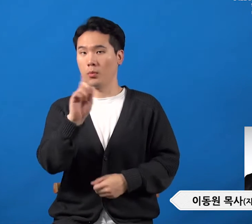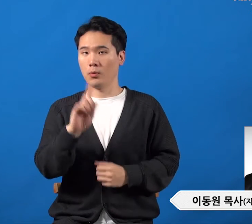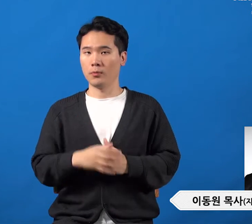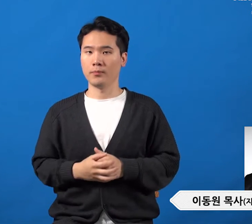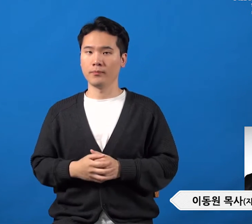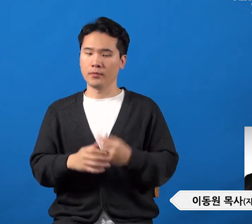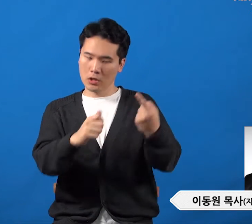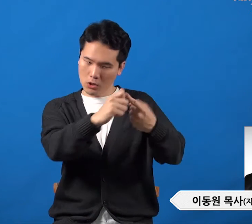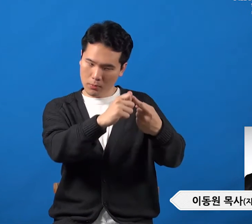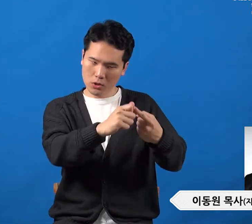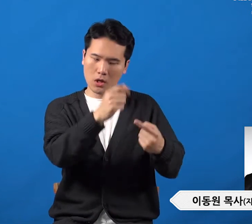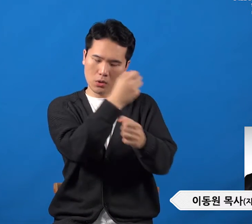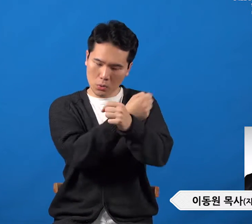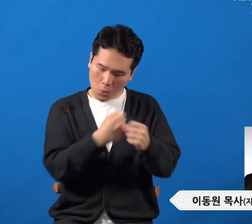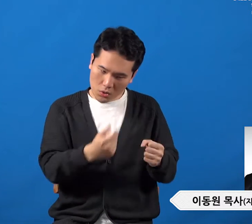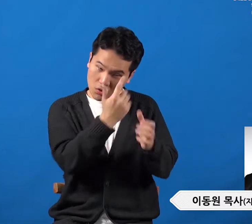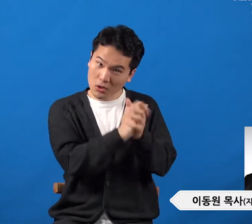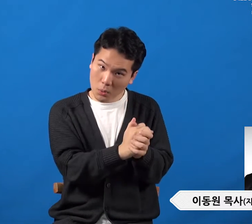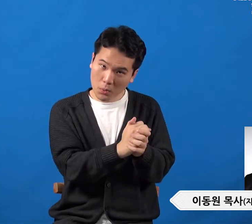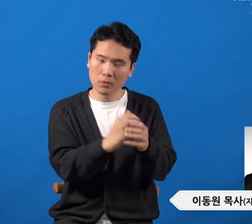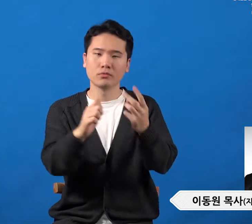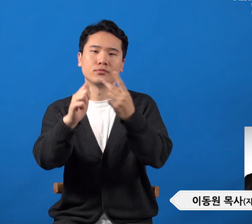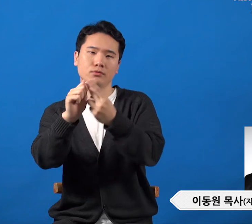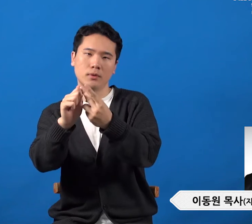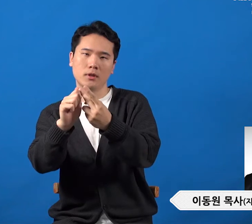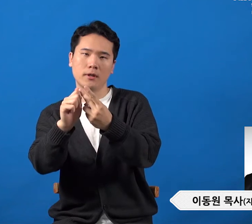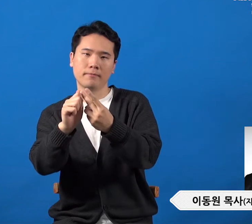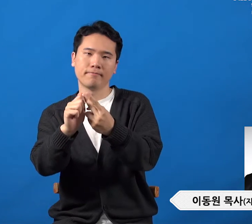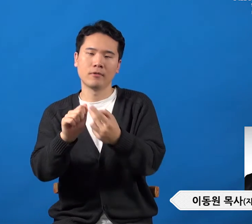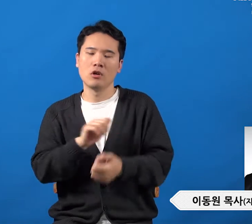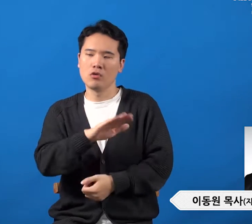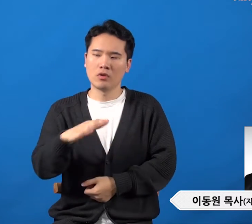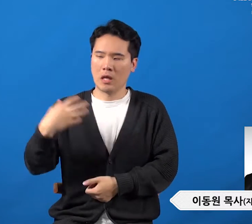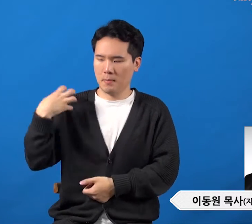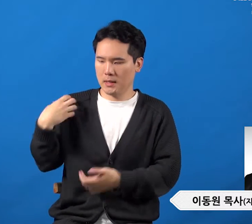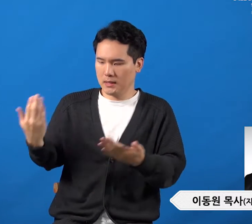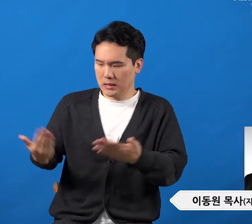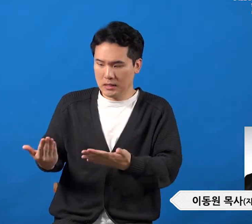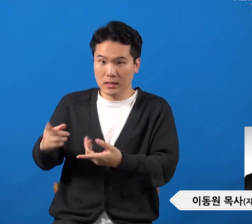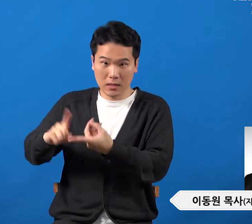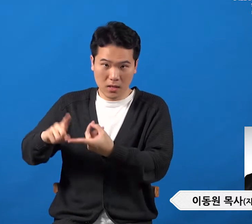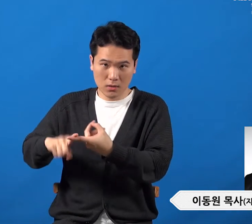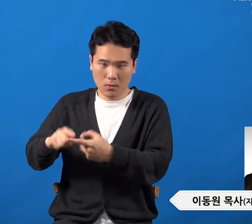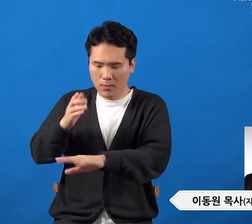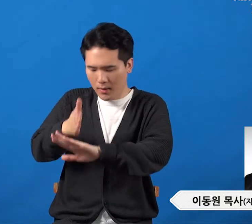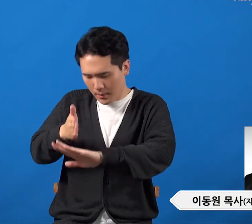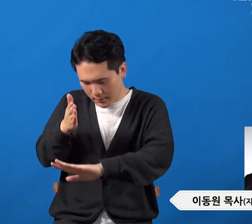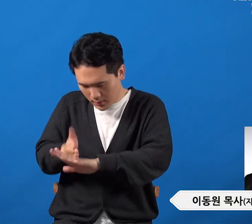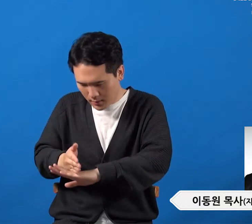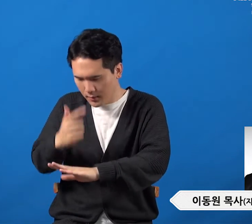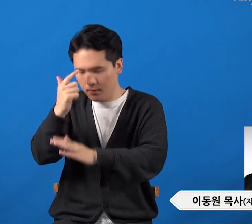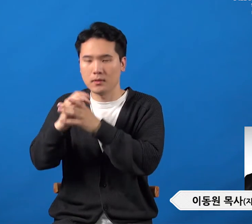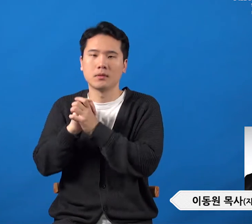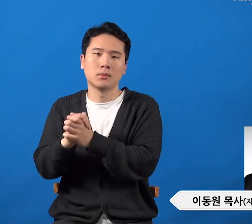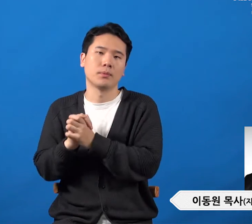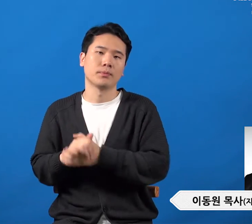기도, 첫째는 용서의 기도이고 둘째는 사역에 대한 감사의 기도인